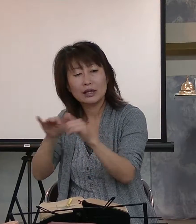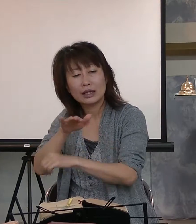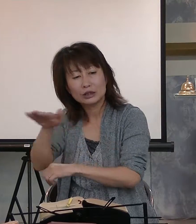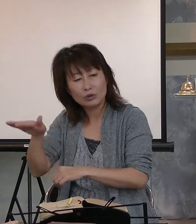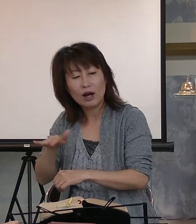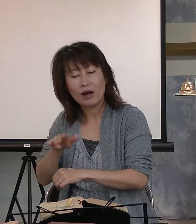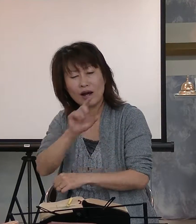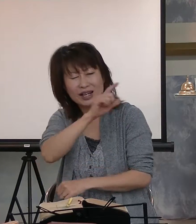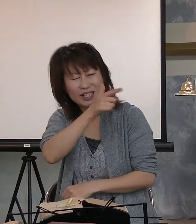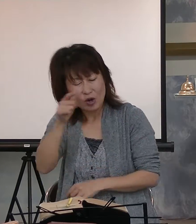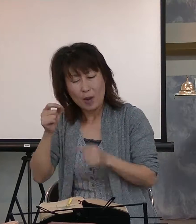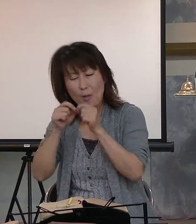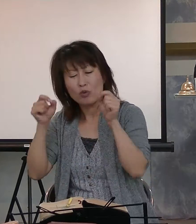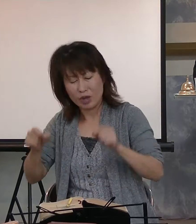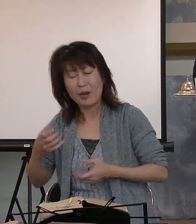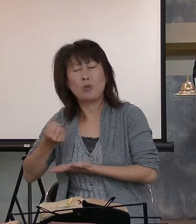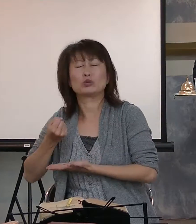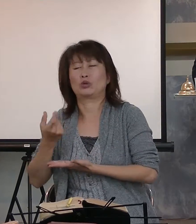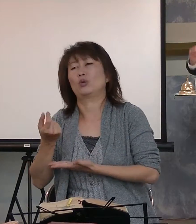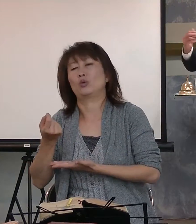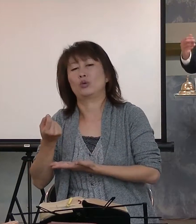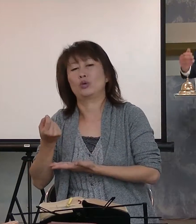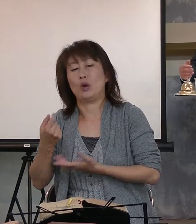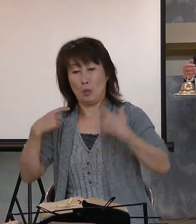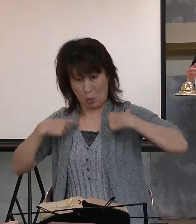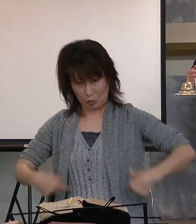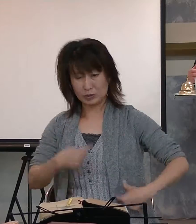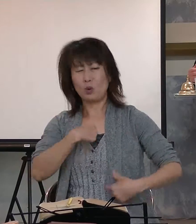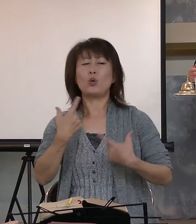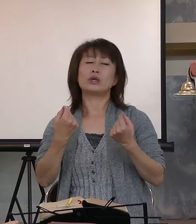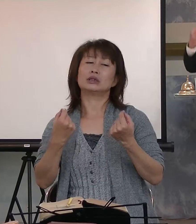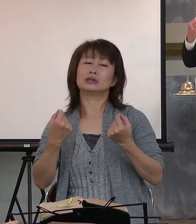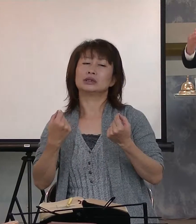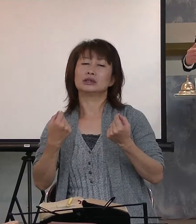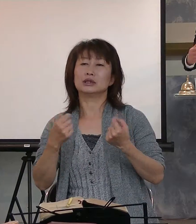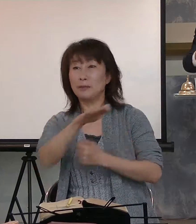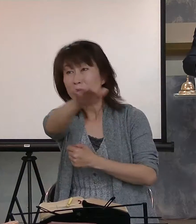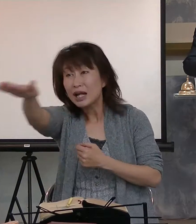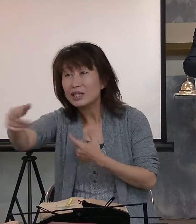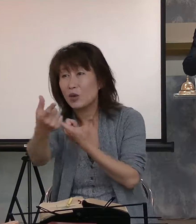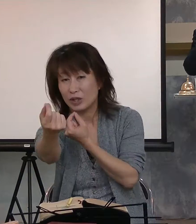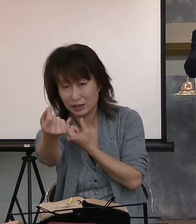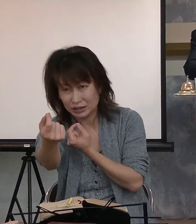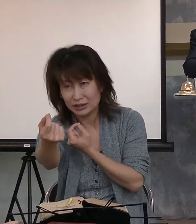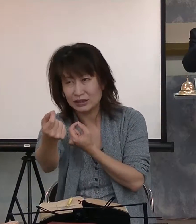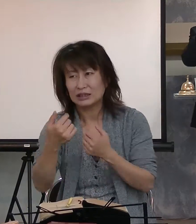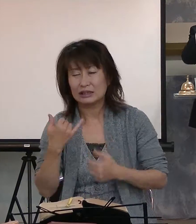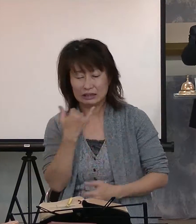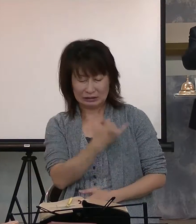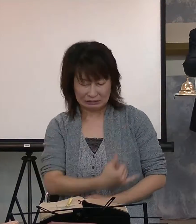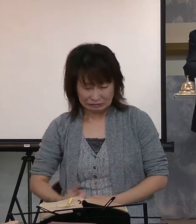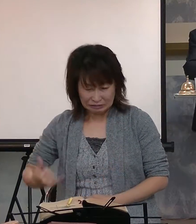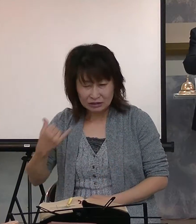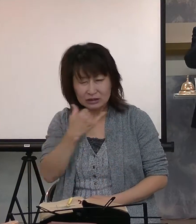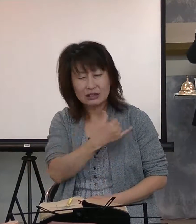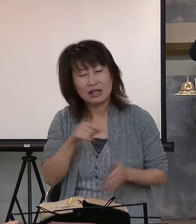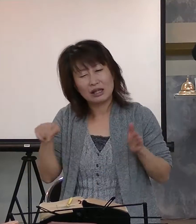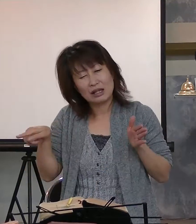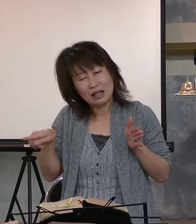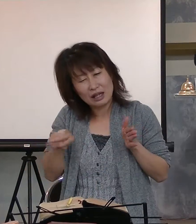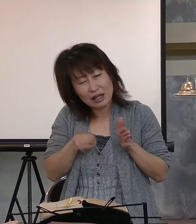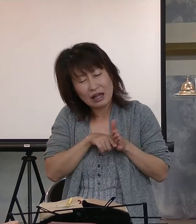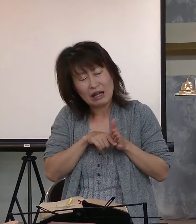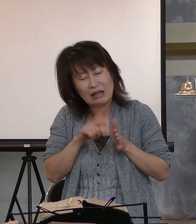はいろんな問題があります。牧師も皆さんも人生はさまざま